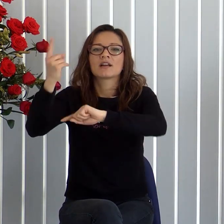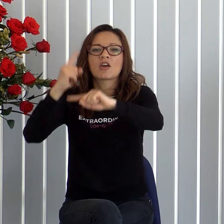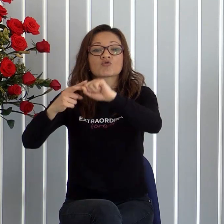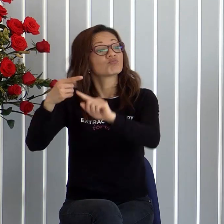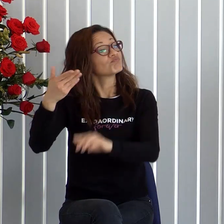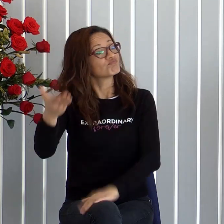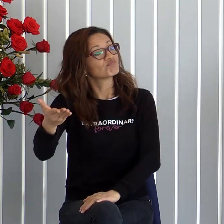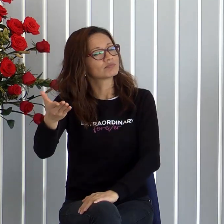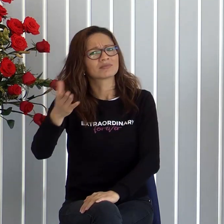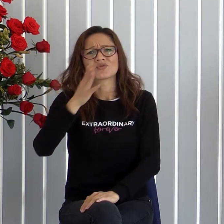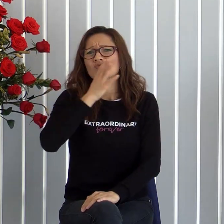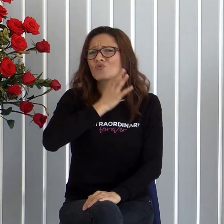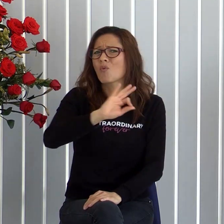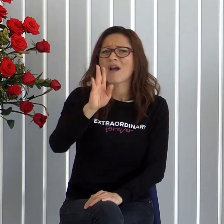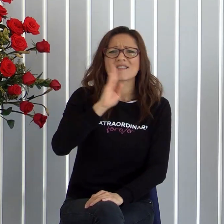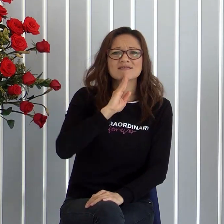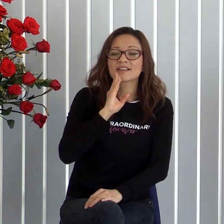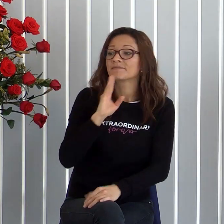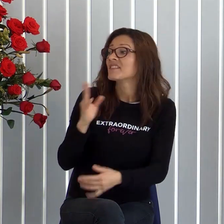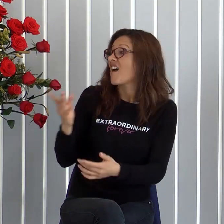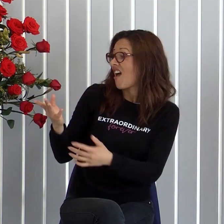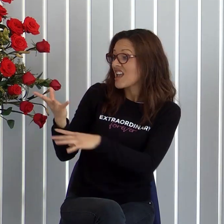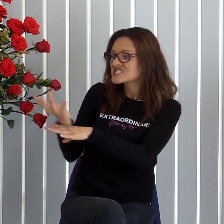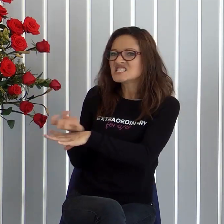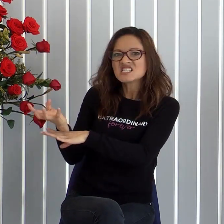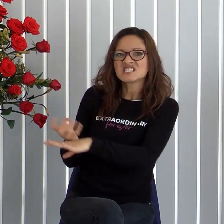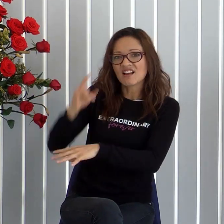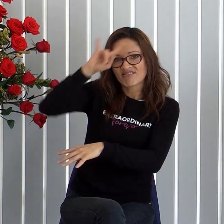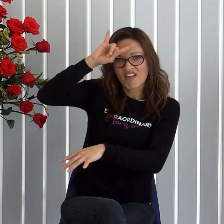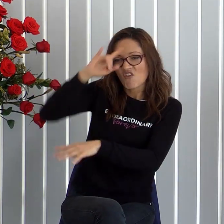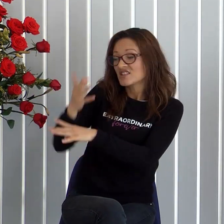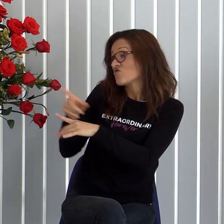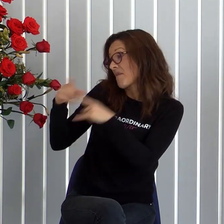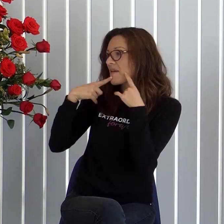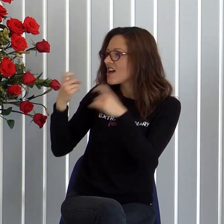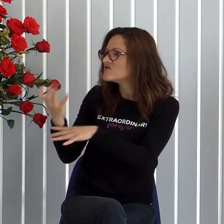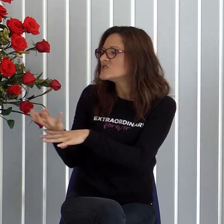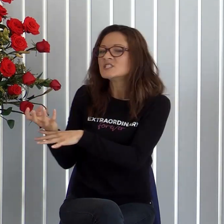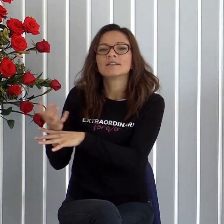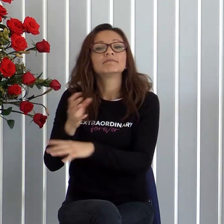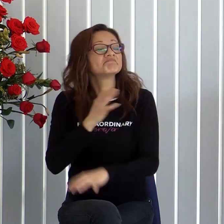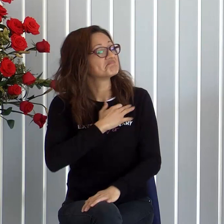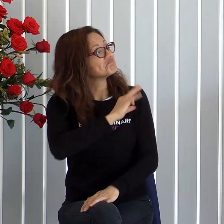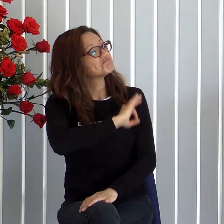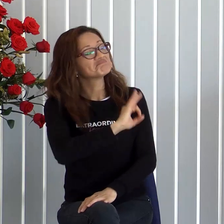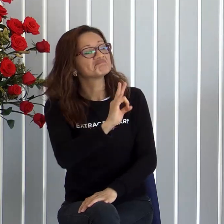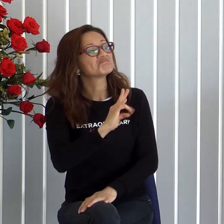ya quien le pueda cobrar a usted absolutamente nada.